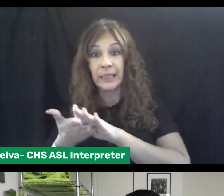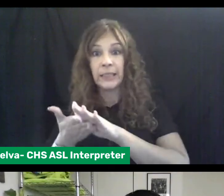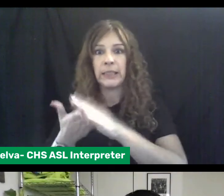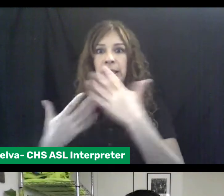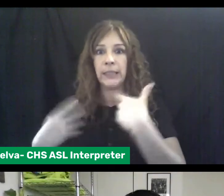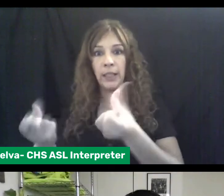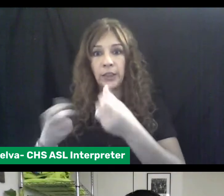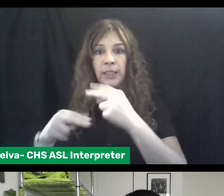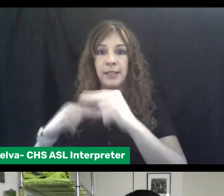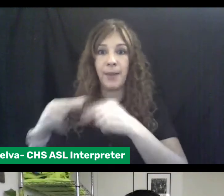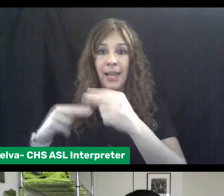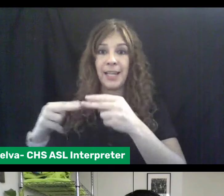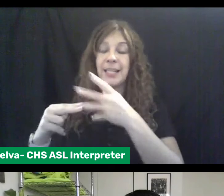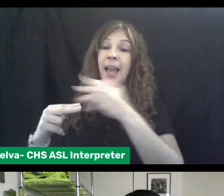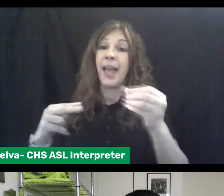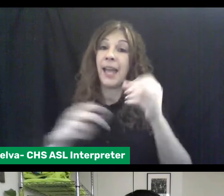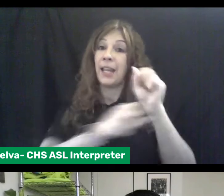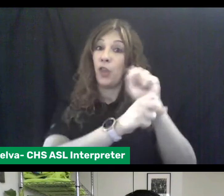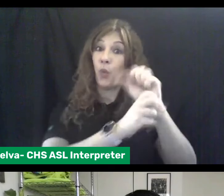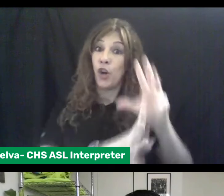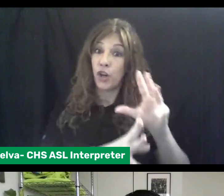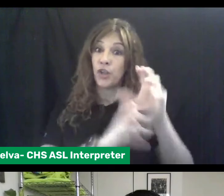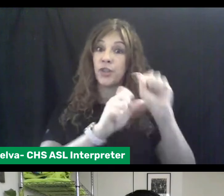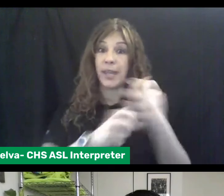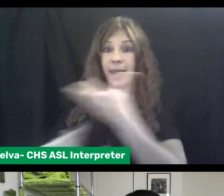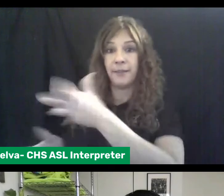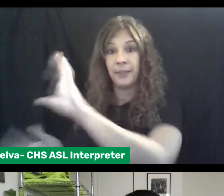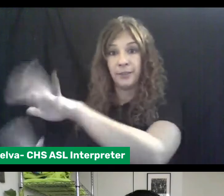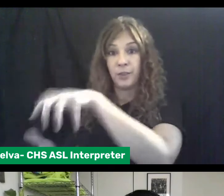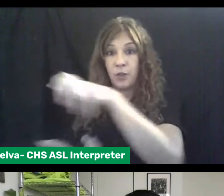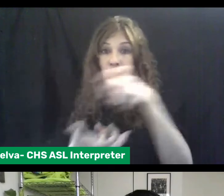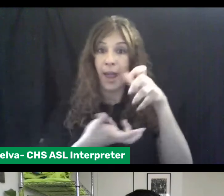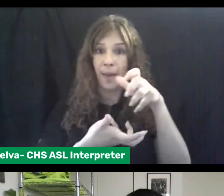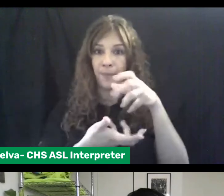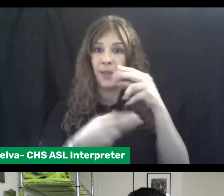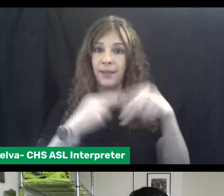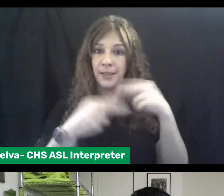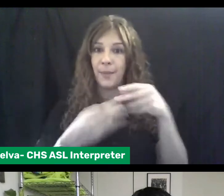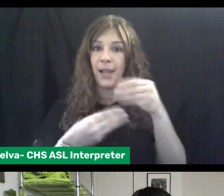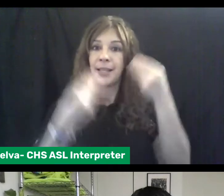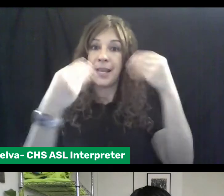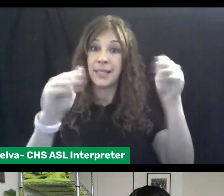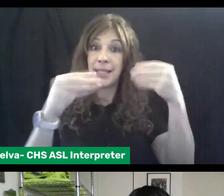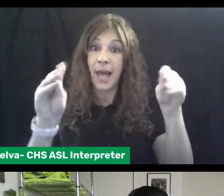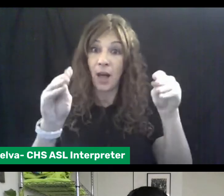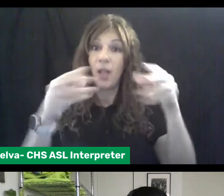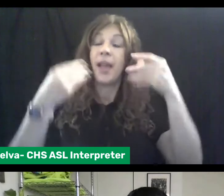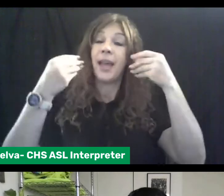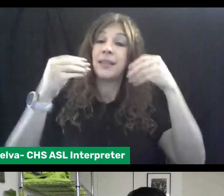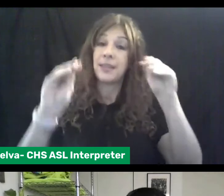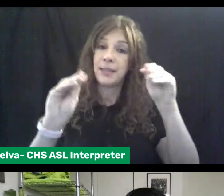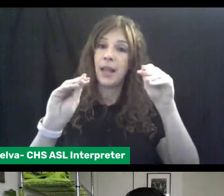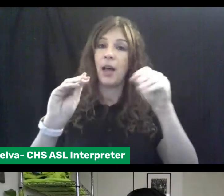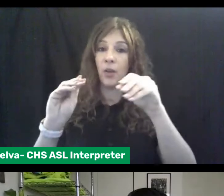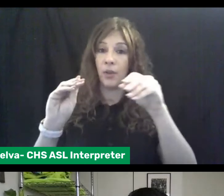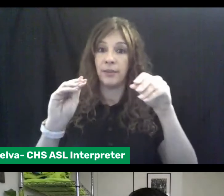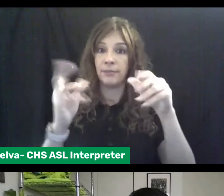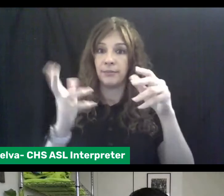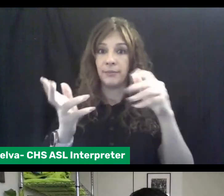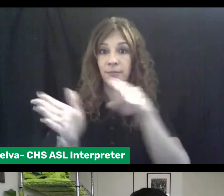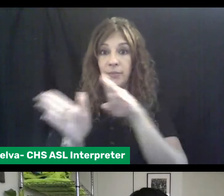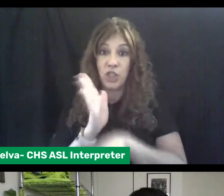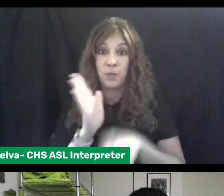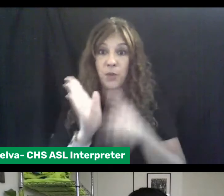los socios van a poder adquirir esos tamales a precios bajos para poderlos vender en la calle. Y eso les